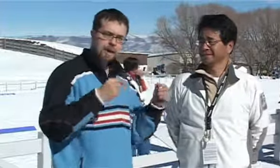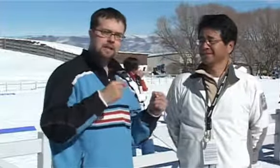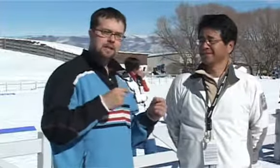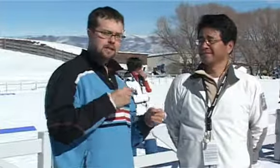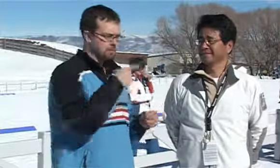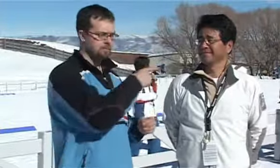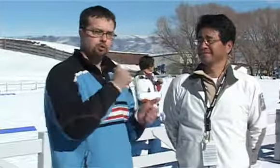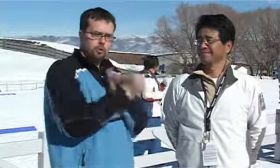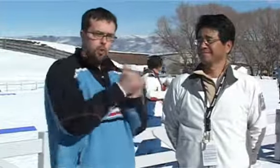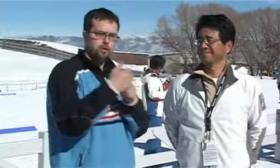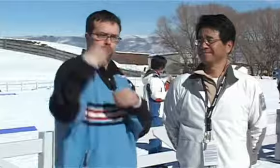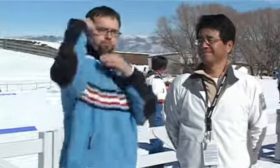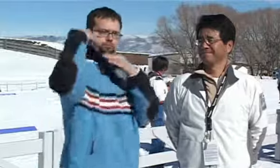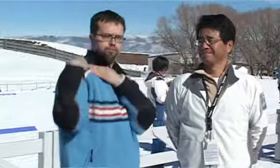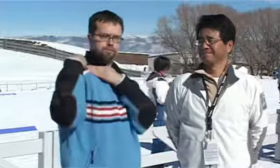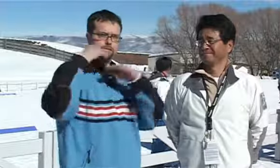Hier haben wir den